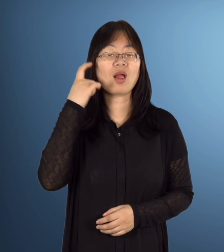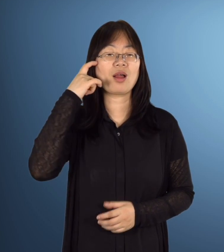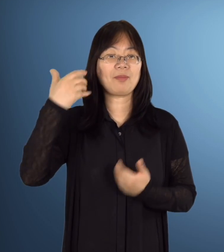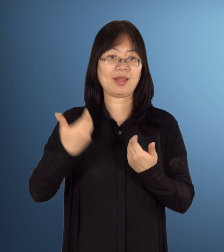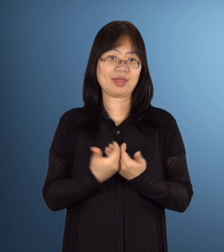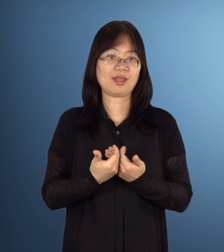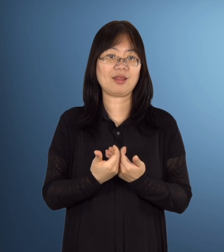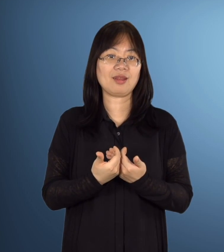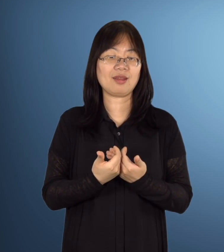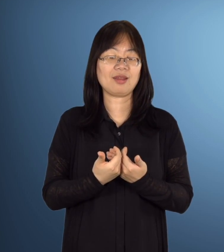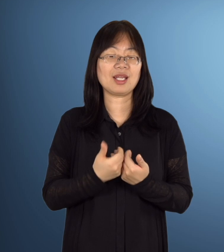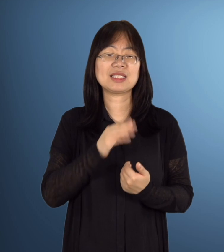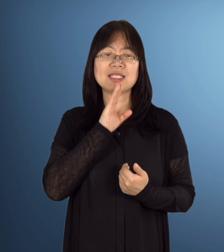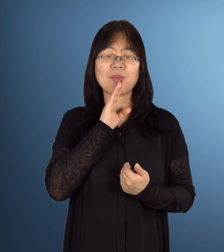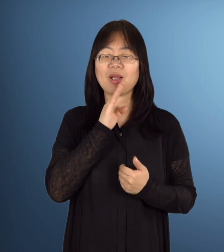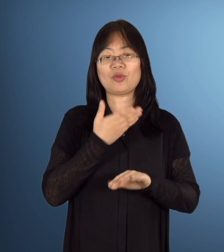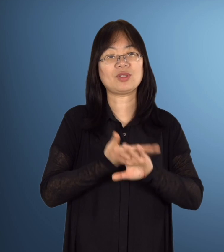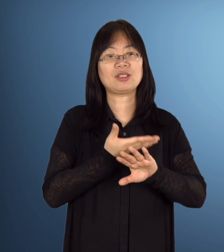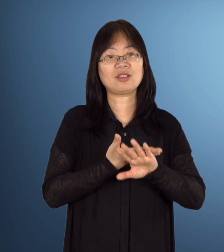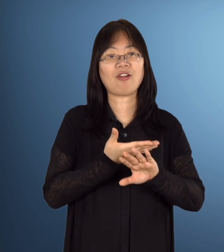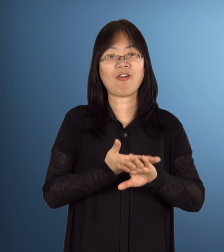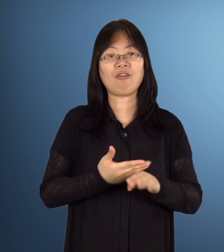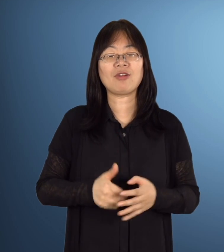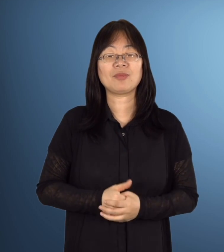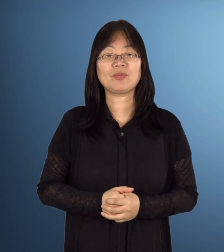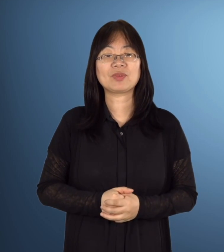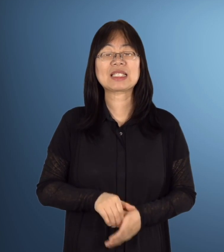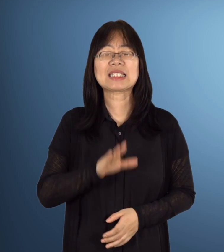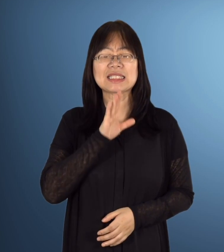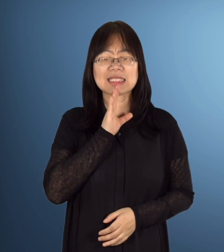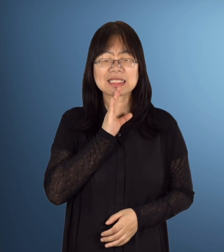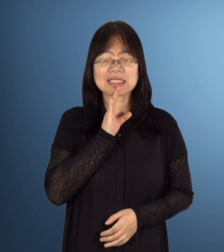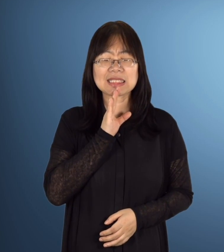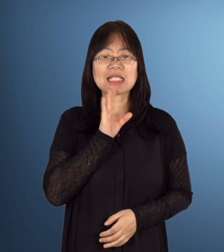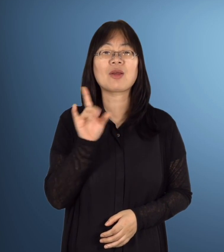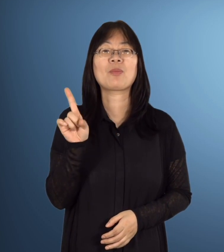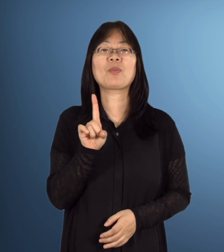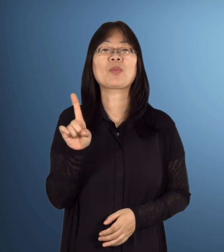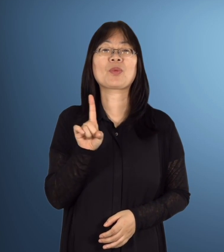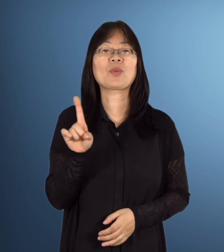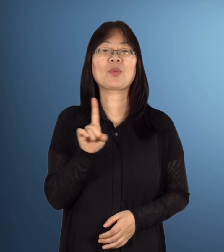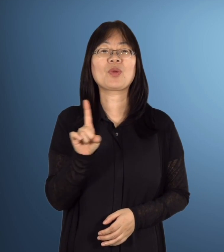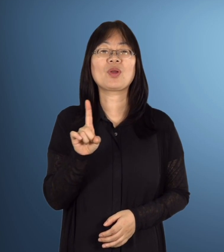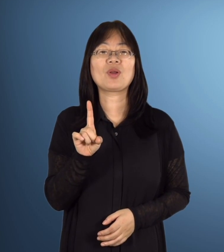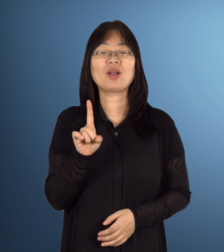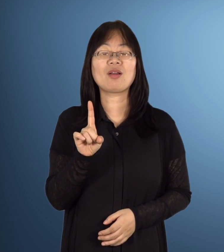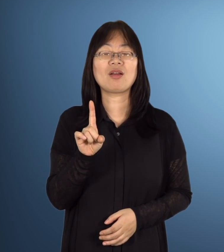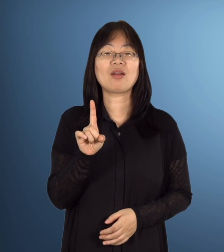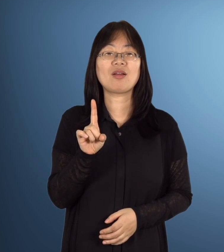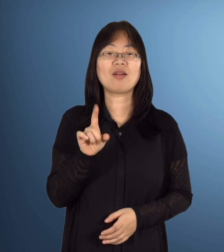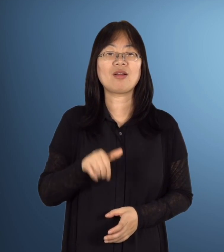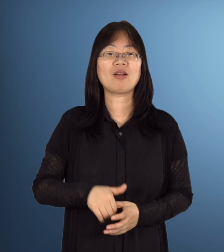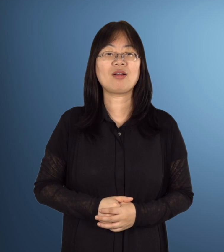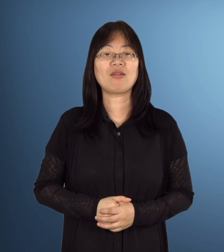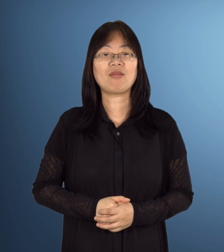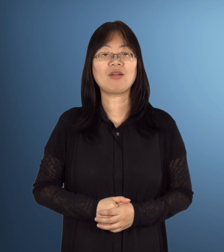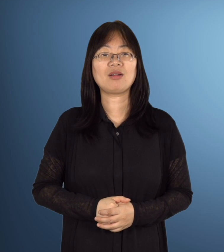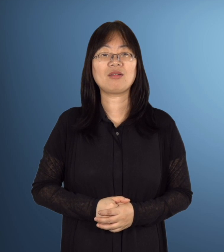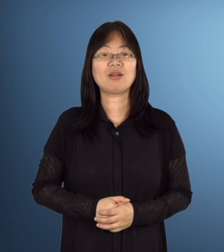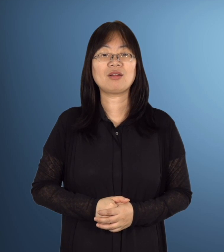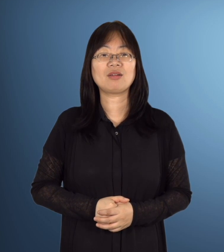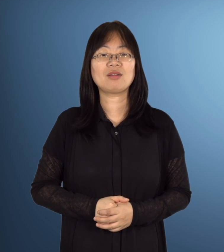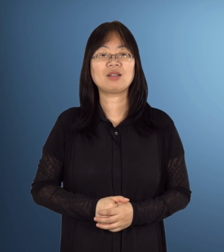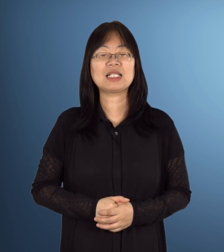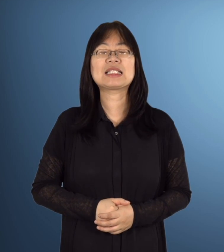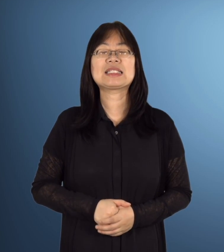반대의 개념으로서의 참이 아니에요. 이 참이라는 말은 모형에